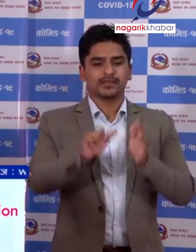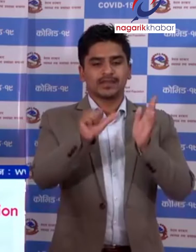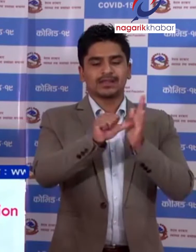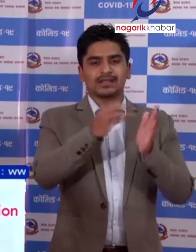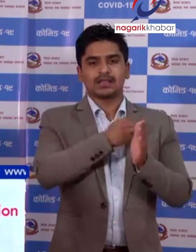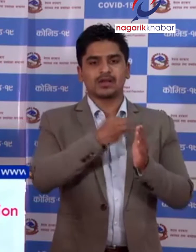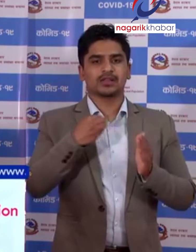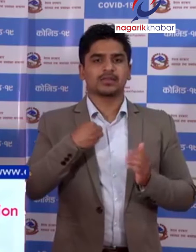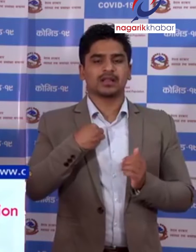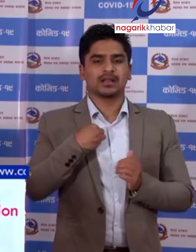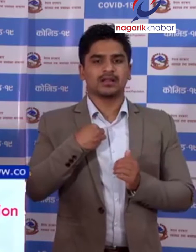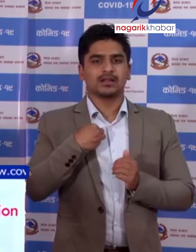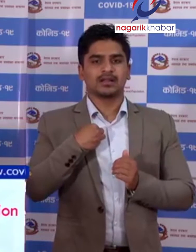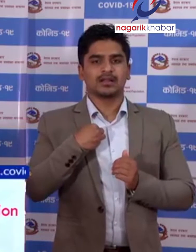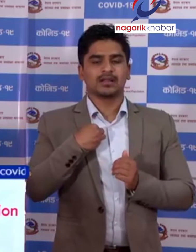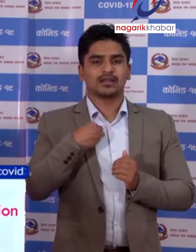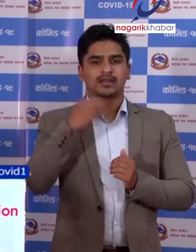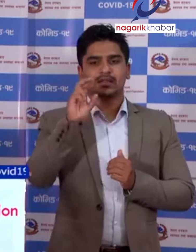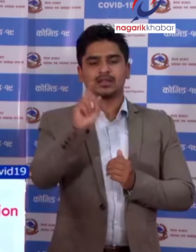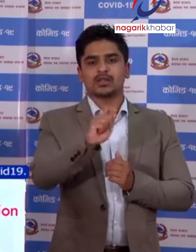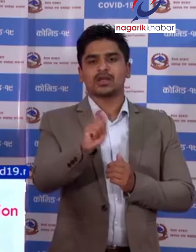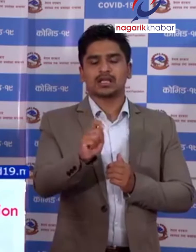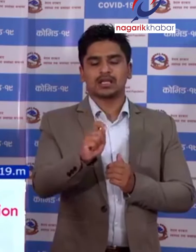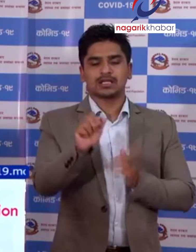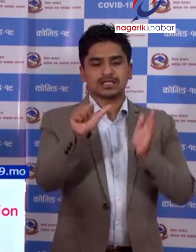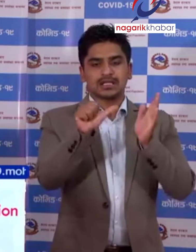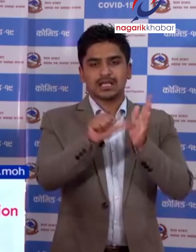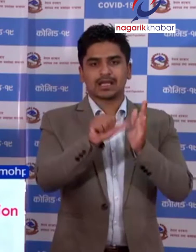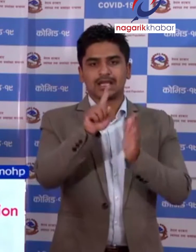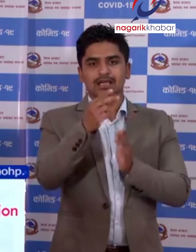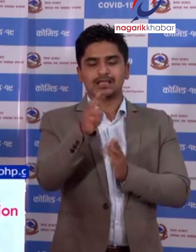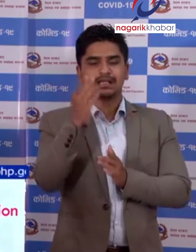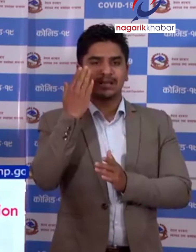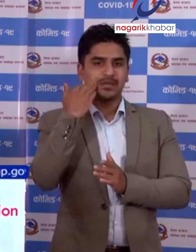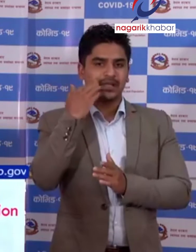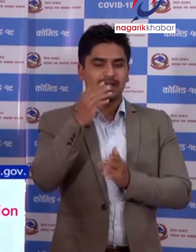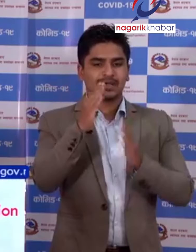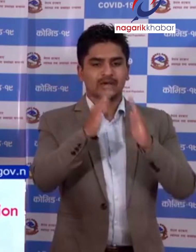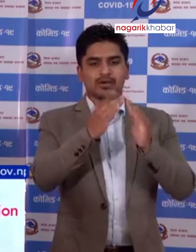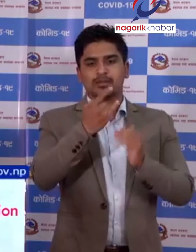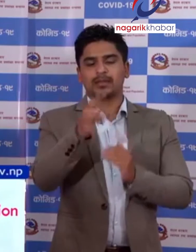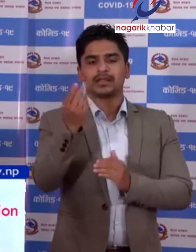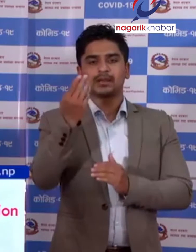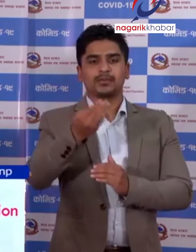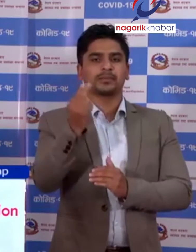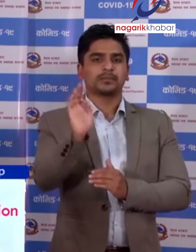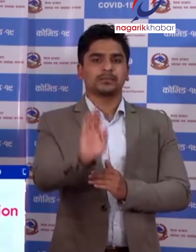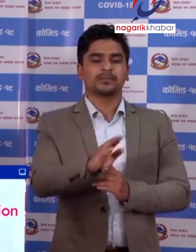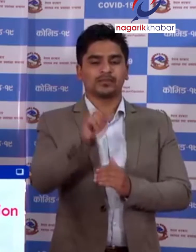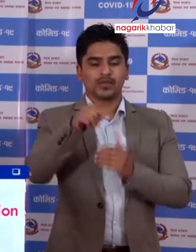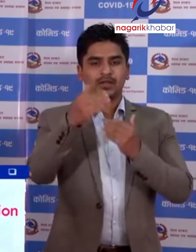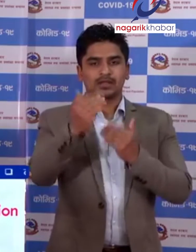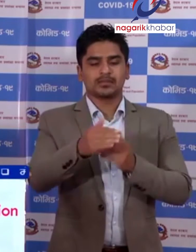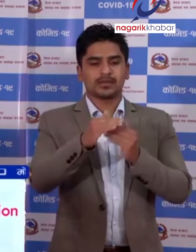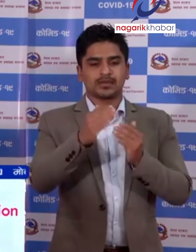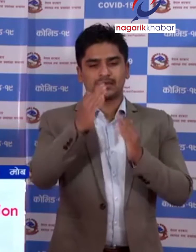जिल्ला अस्पताल दैलेखबाट दैलेख जिल्लाका 1 जना महिला डिस्चार्ज हुनुभएको छ र